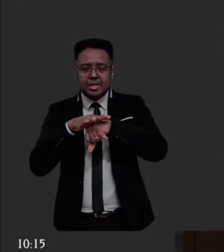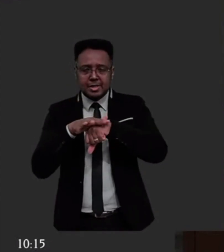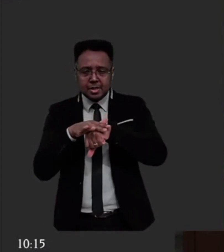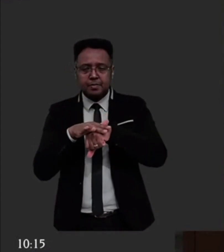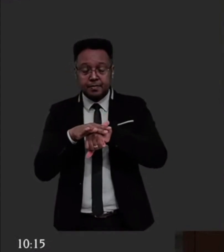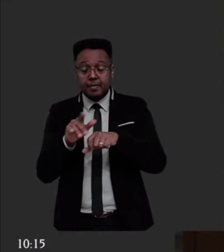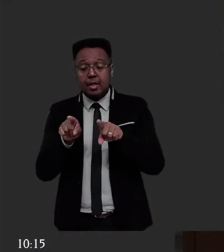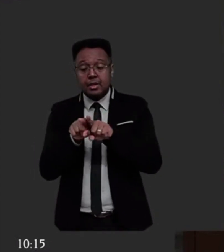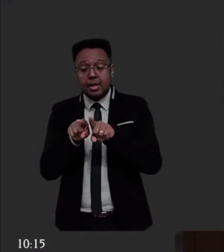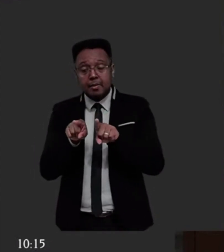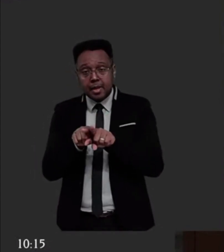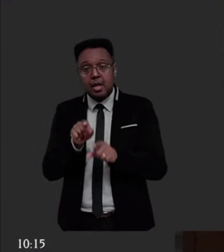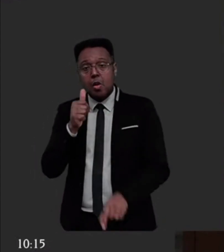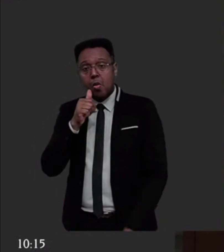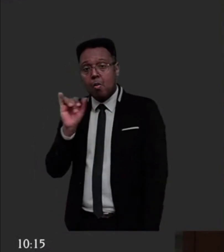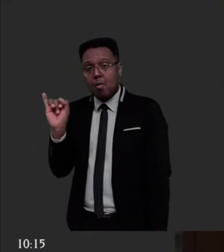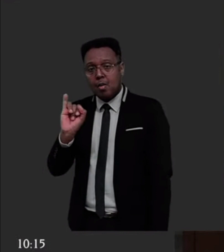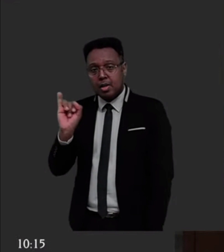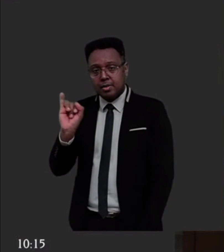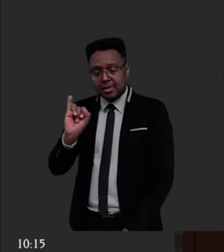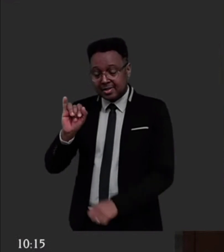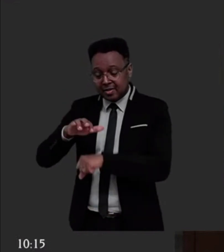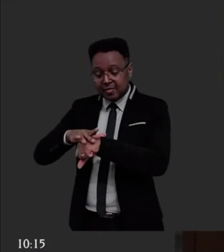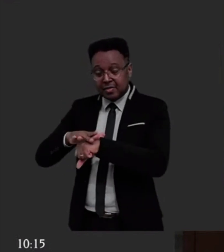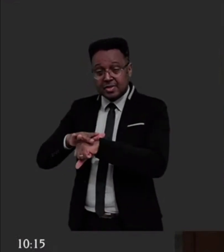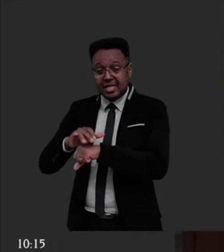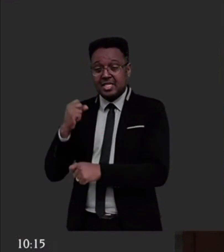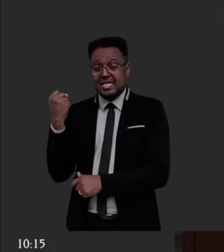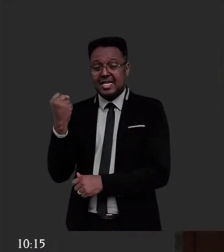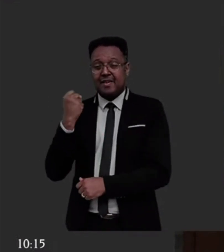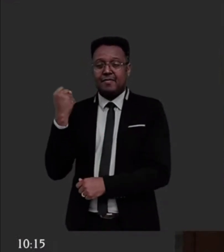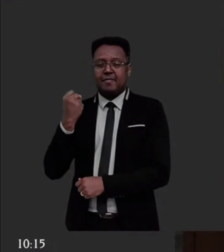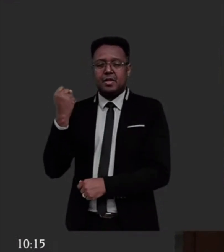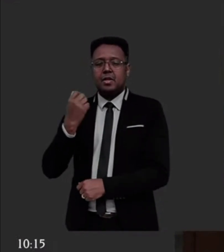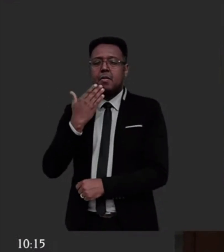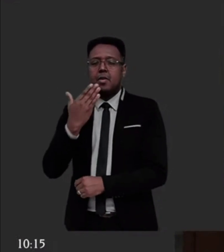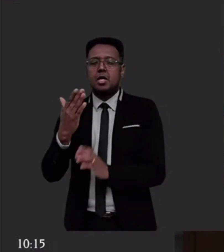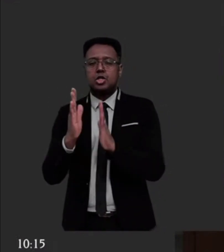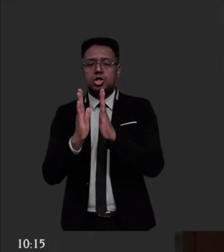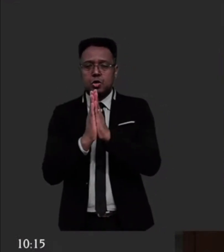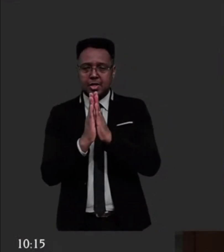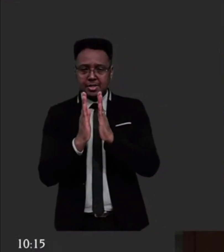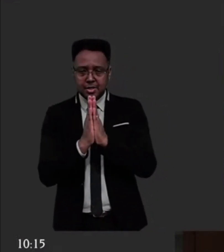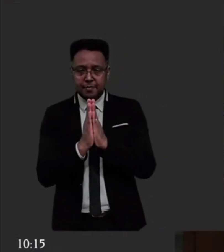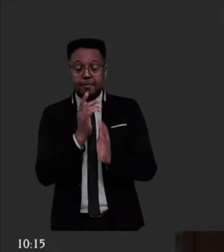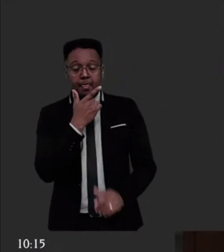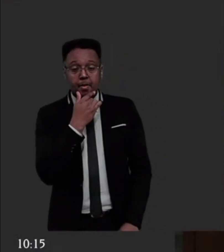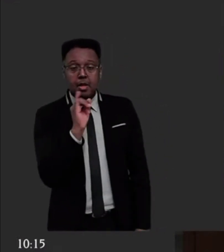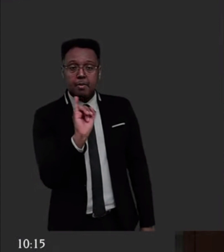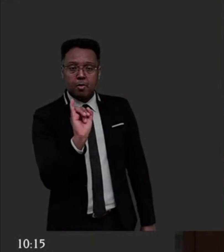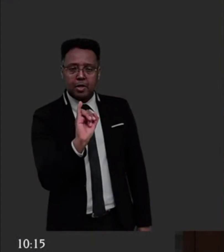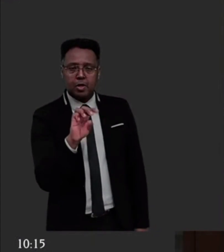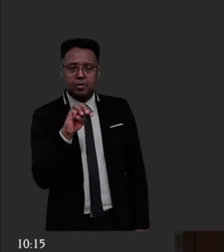de Moura, Roraima, está enferma grave. O irmão Manuel Arthur, da Cidade de Deus, em Taubaté, se